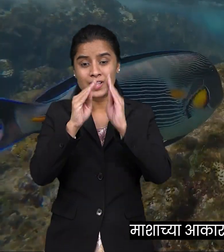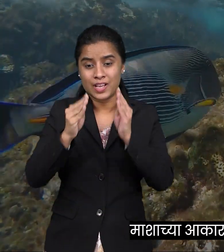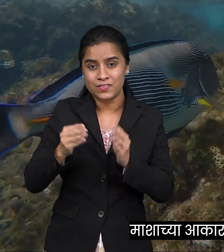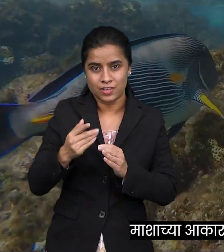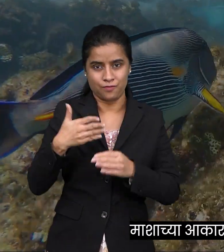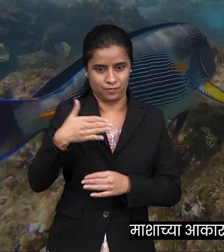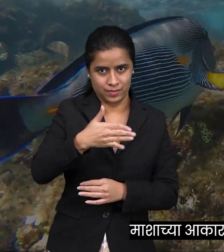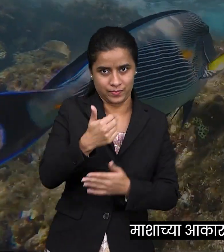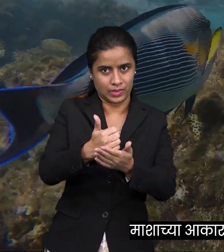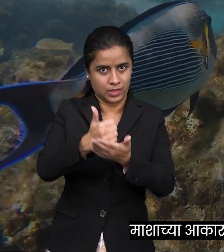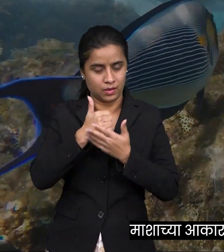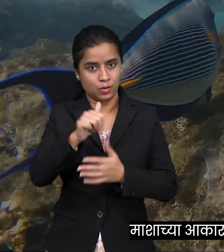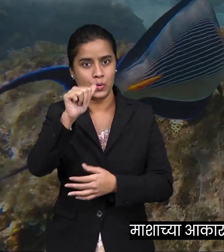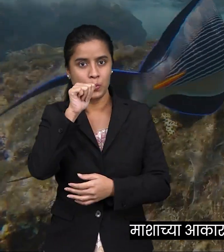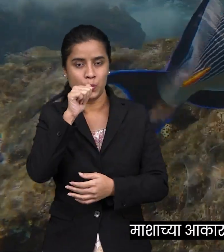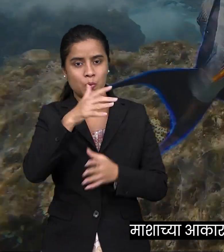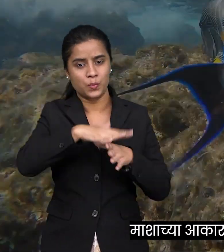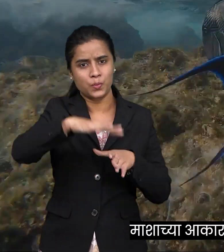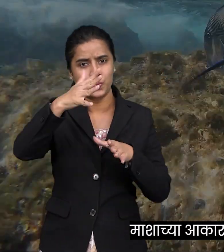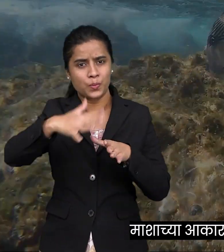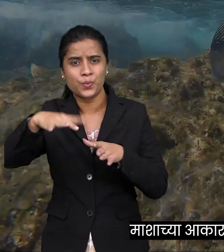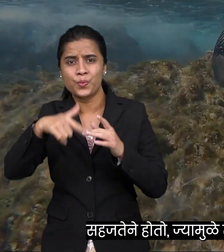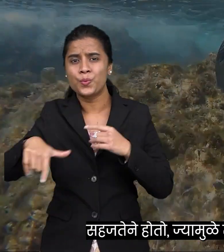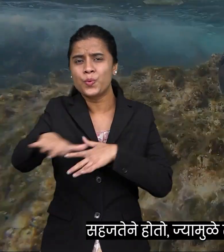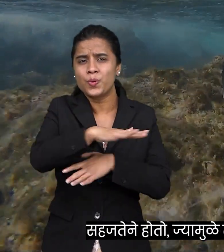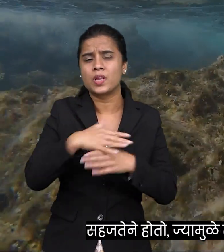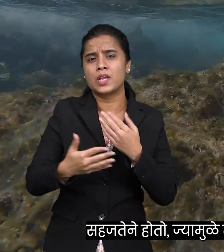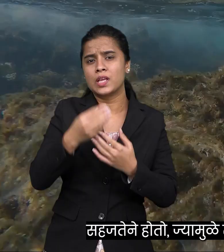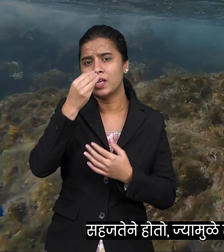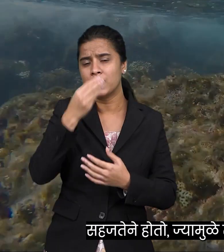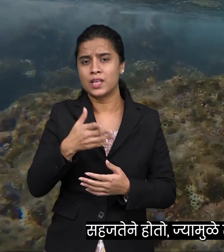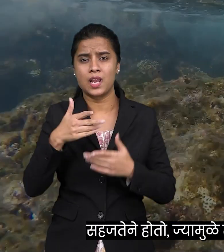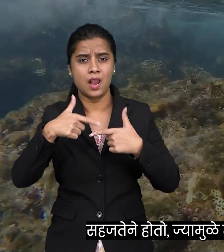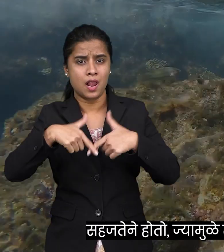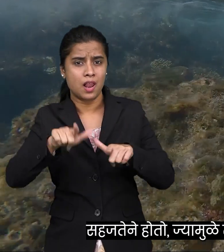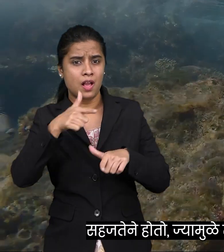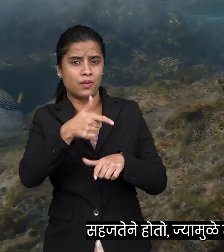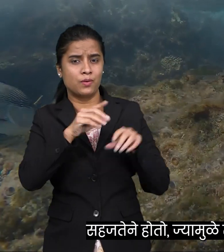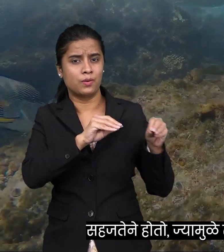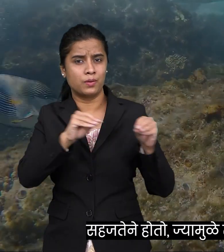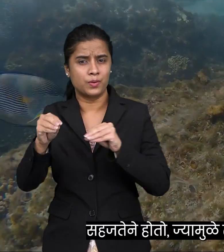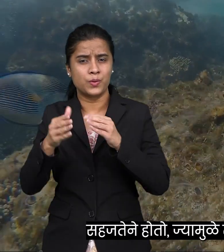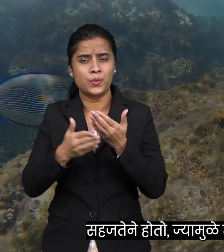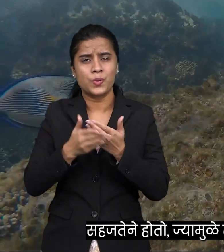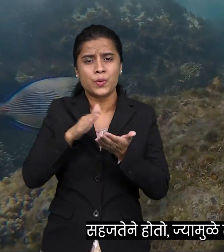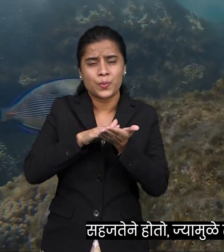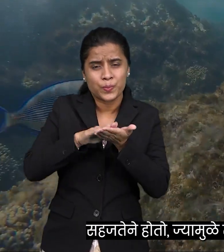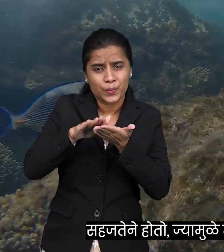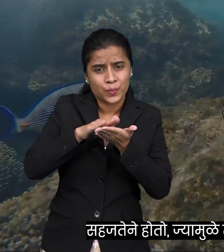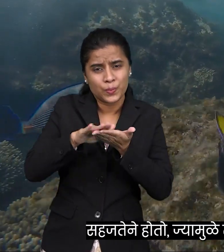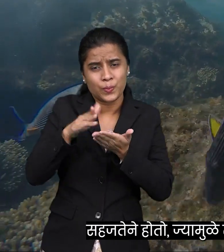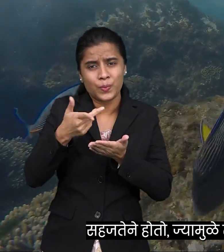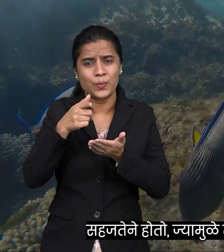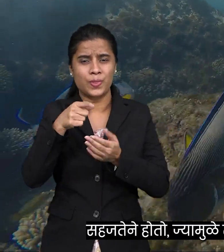दृश्य 14. माशाच्या आकारामुळे पाण्याचा प्रवाह त्याच्या भोवती सहजतेने होतो, ज्यामुळे तो पाण्यात सहजतेने हालचाल करू